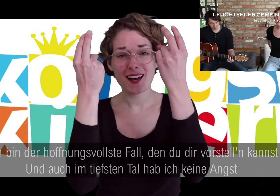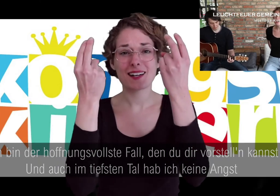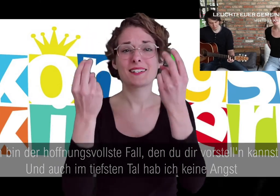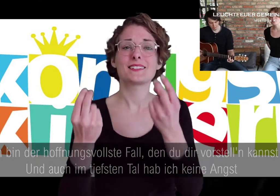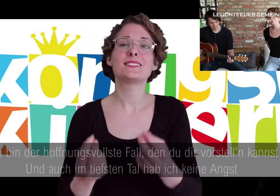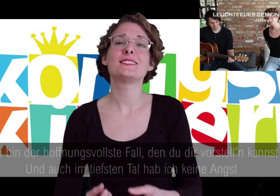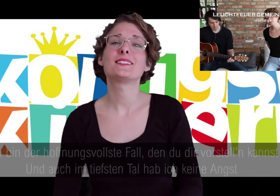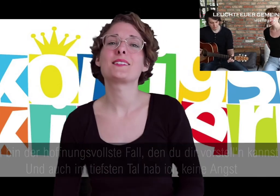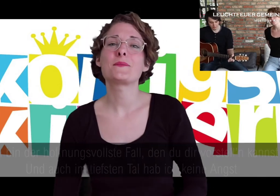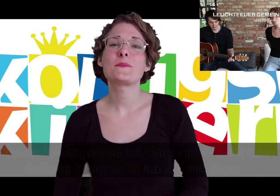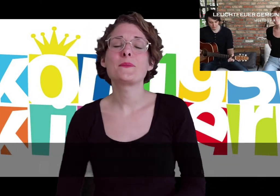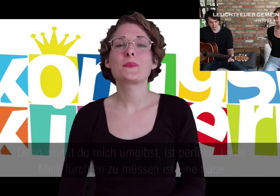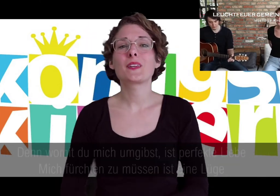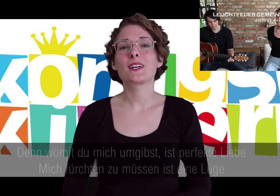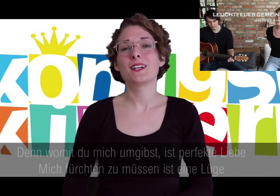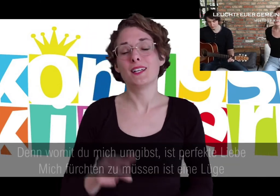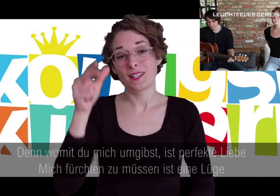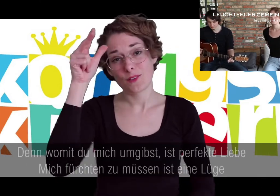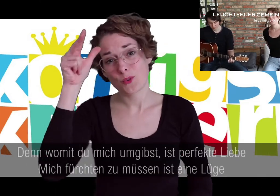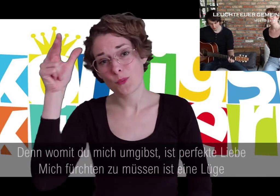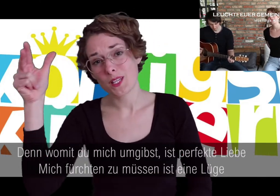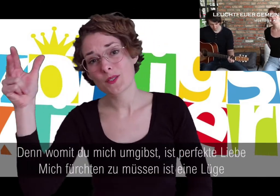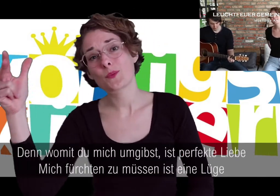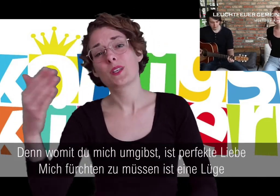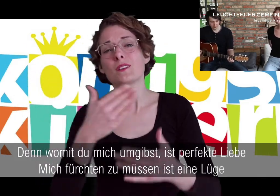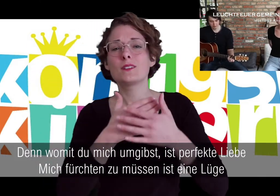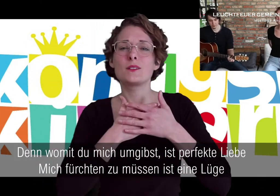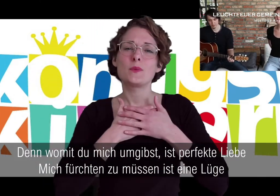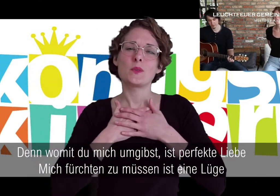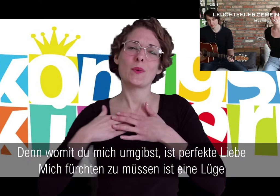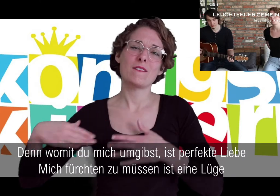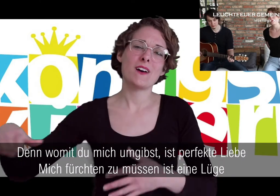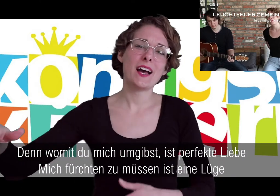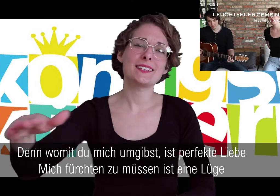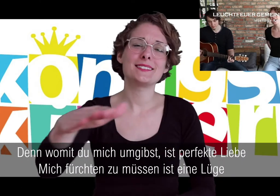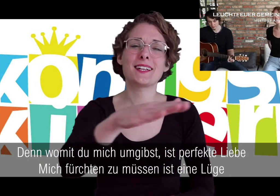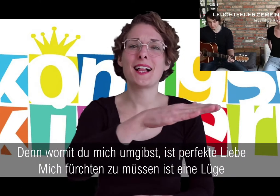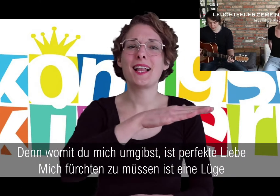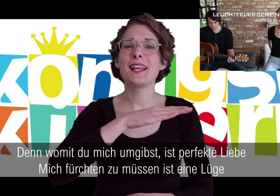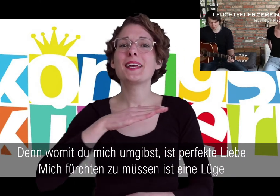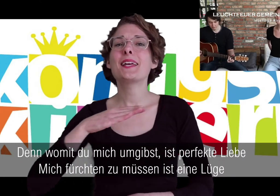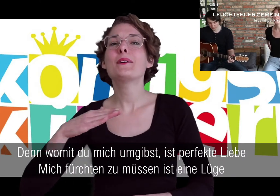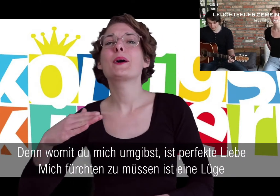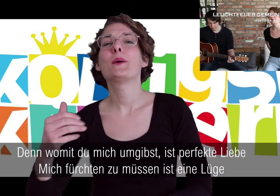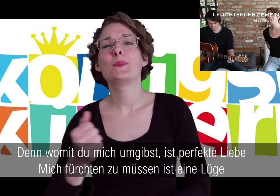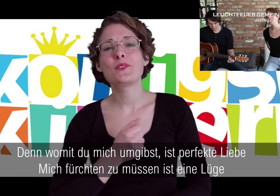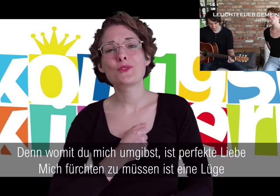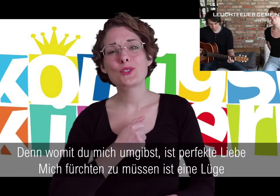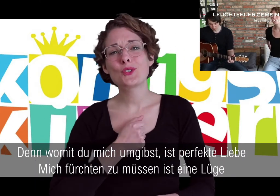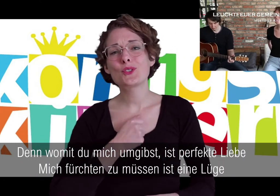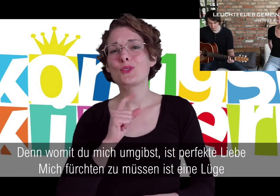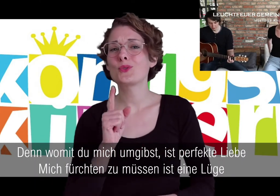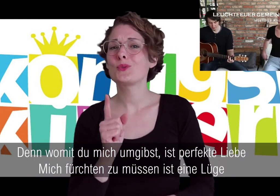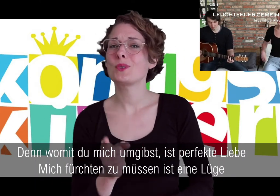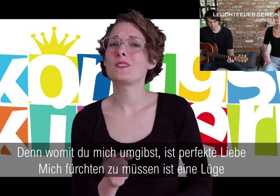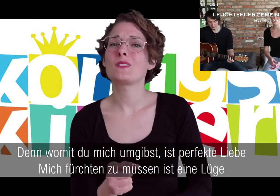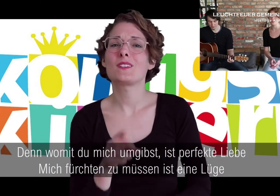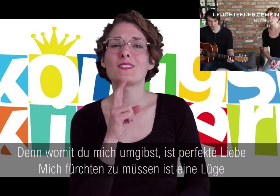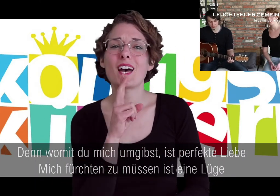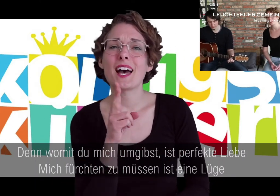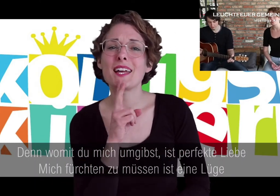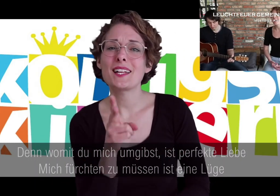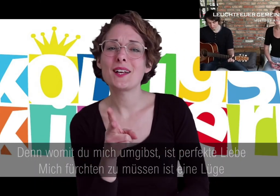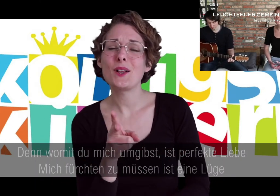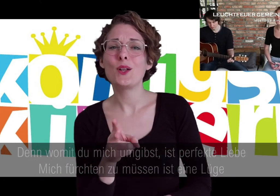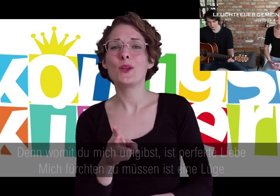keine Angst. Denn womit du mich umgibst, ist perfekte Liebe. Mich fürchten zu